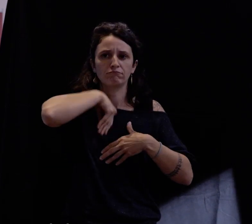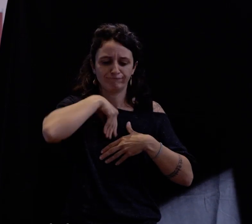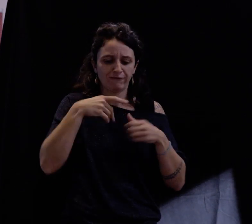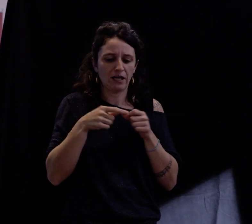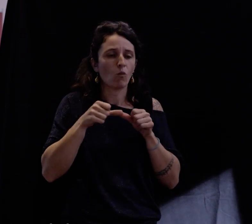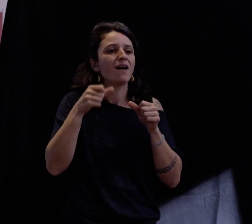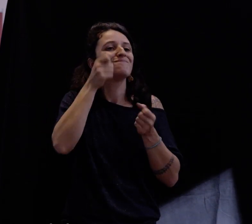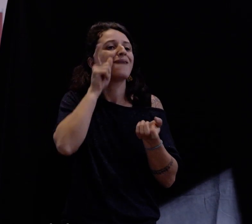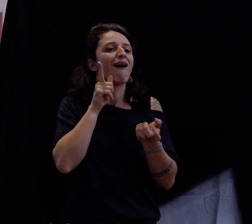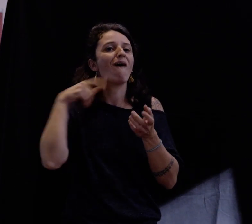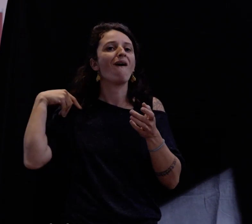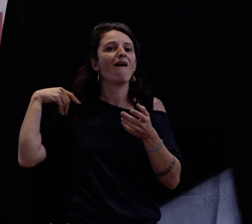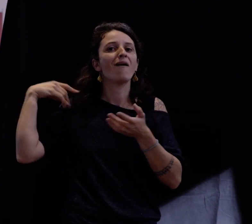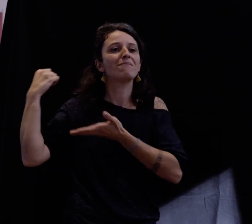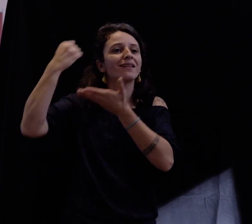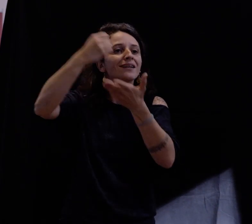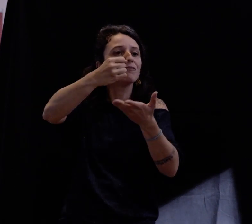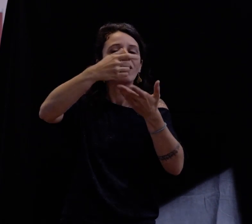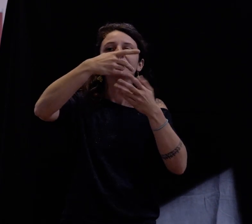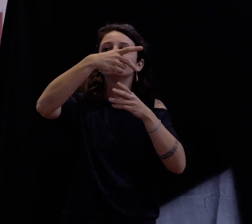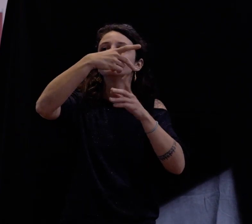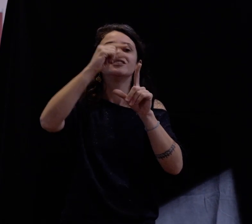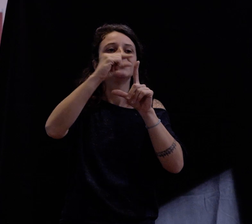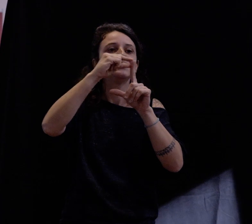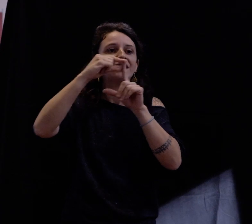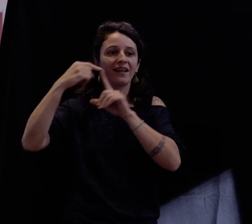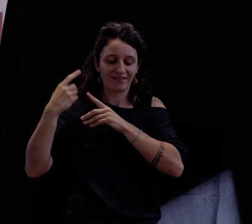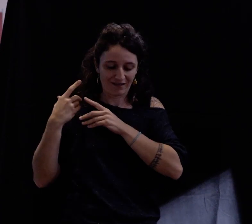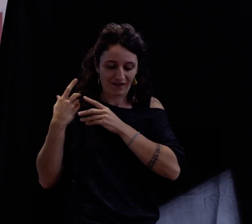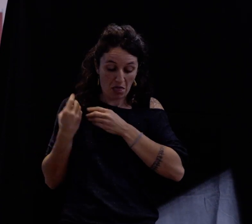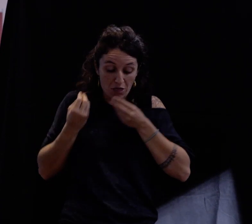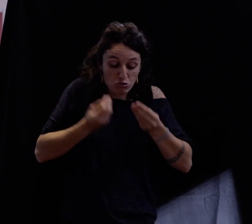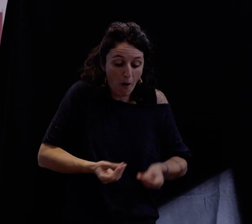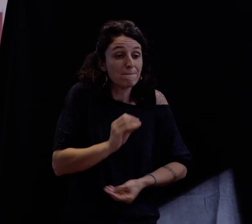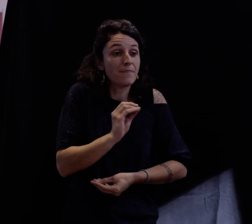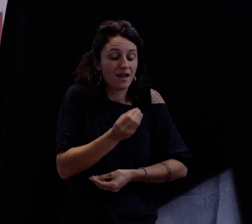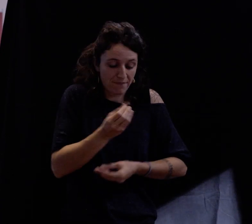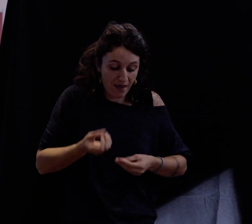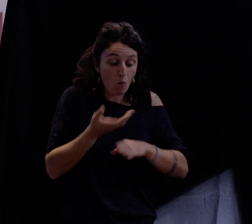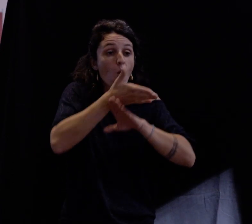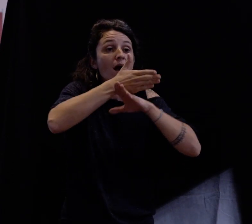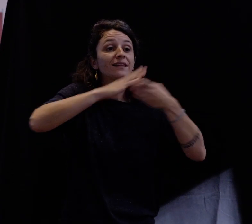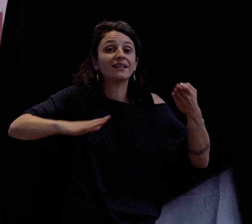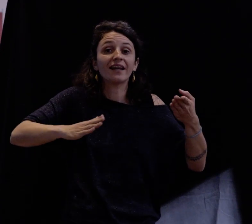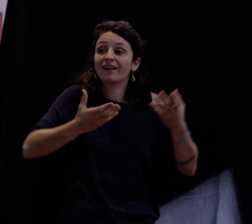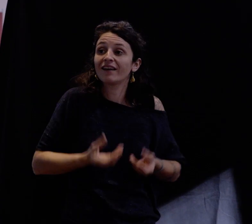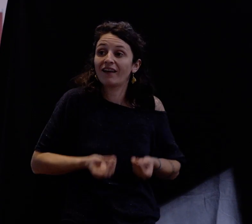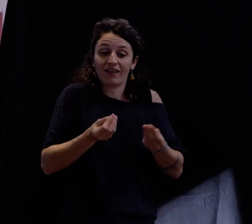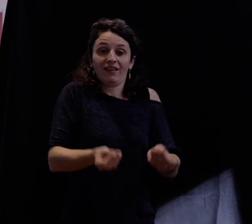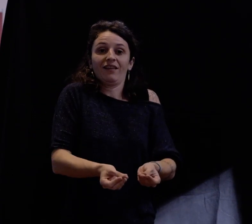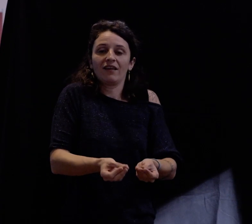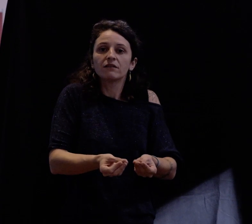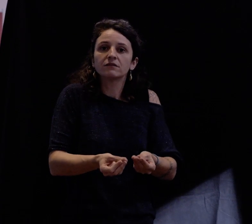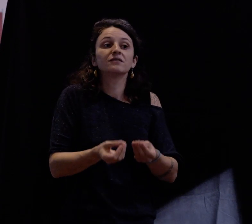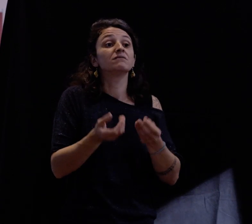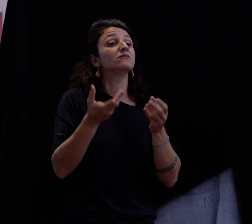patrimoine génétique et on en donne la moitié. Ce mécanisme-là de recopiage et de division, c'est un mécanisme qui est